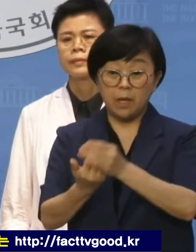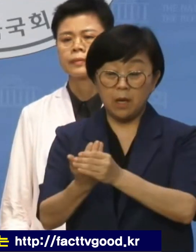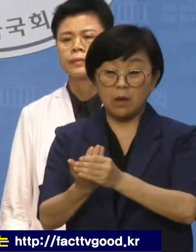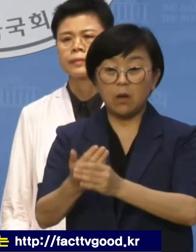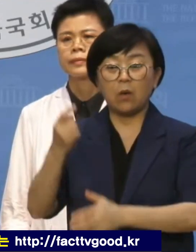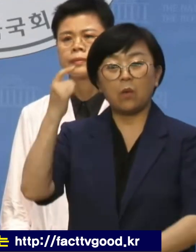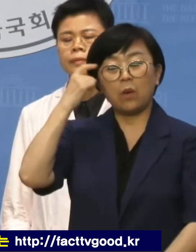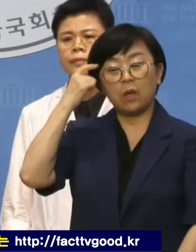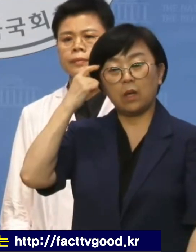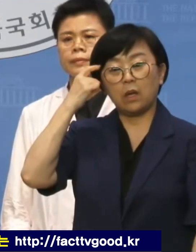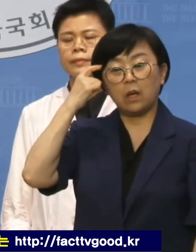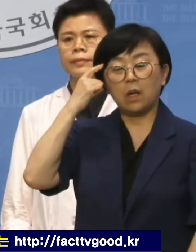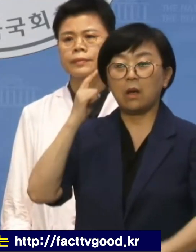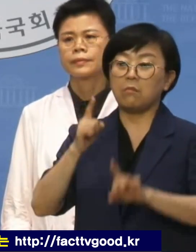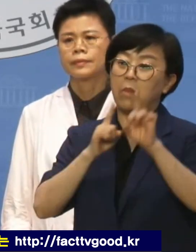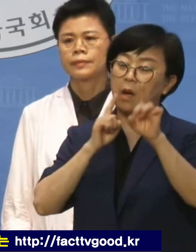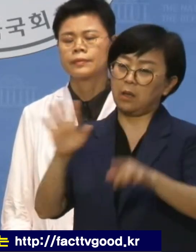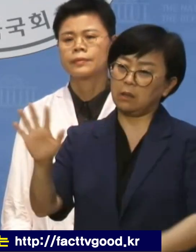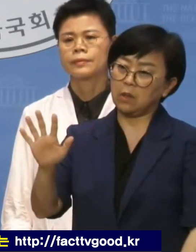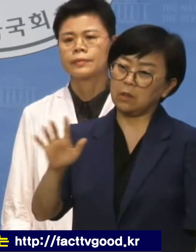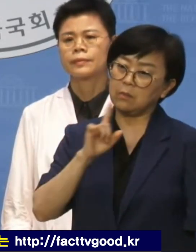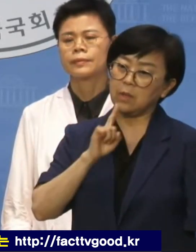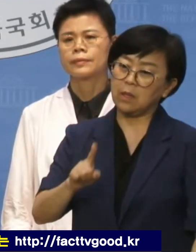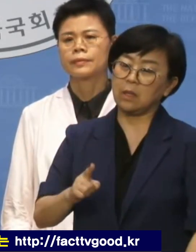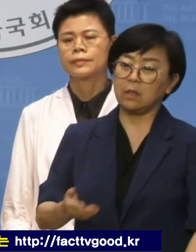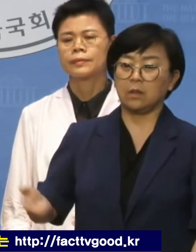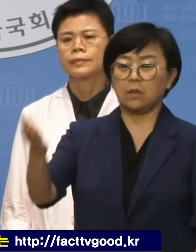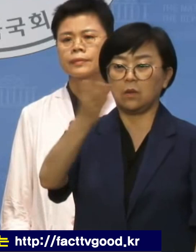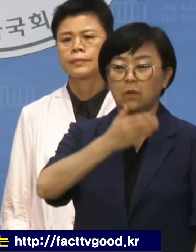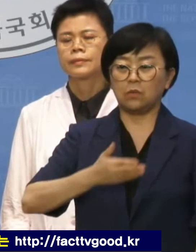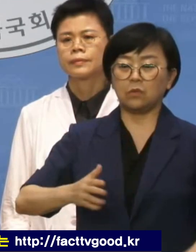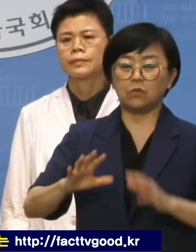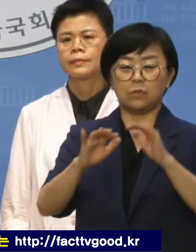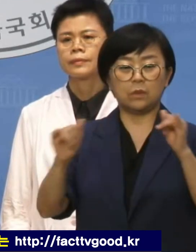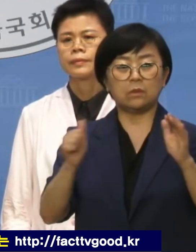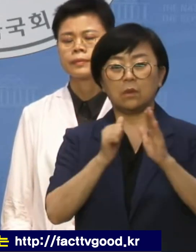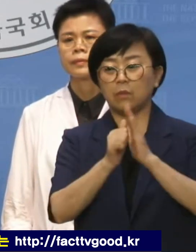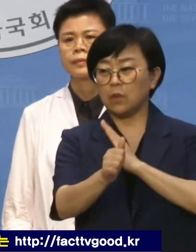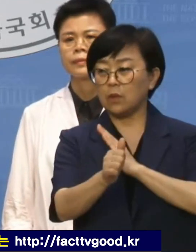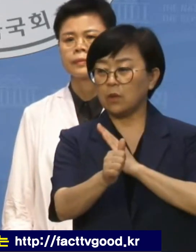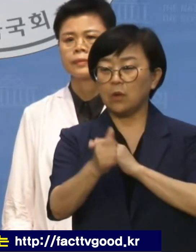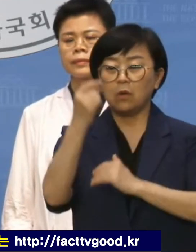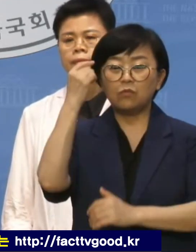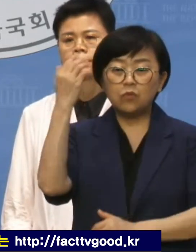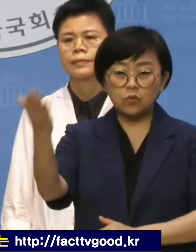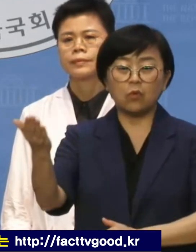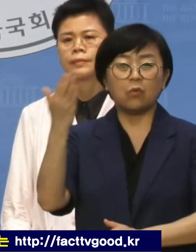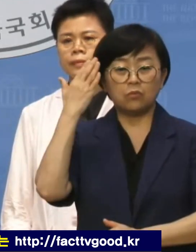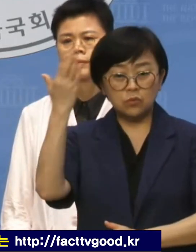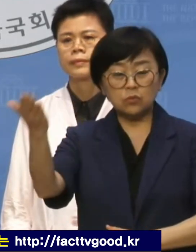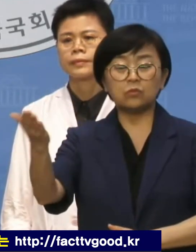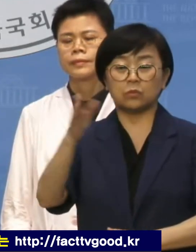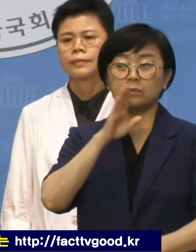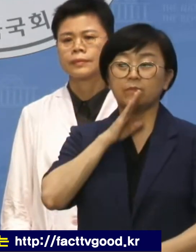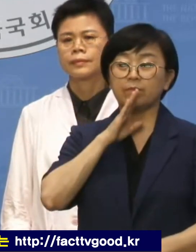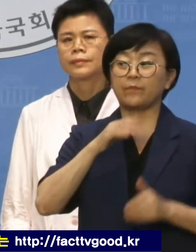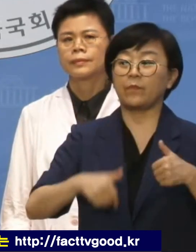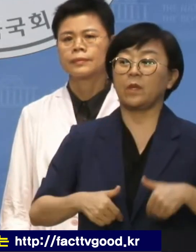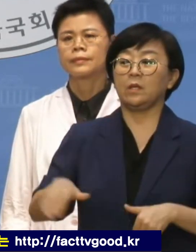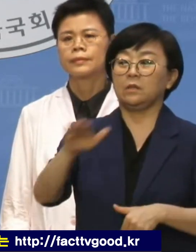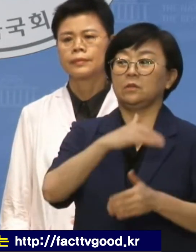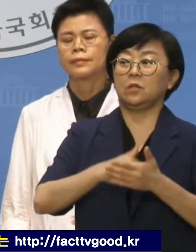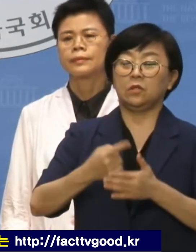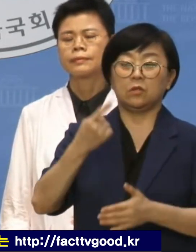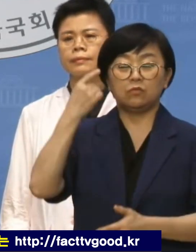왜 그분들은 한마디도 안 하고 있는 겁니까? 기자님들께서 국민들 대표해서 묻고 또 물어주십시오.